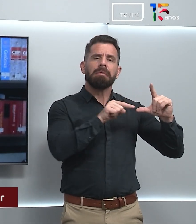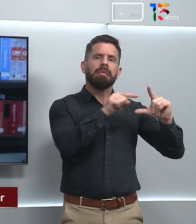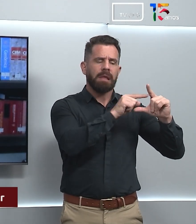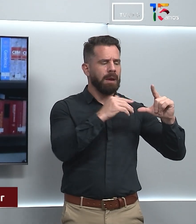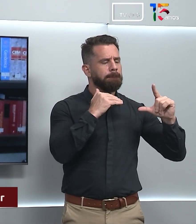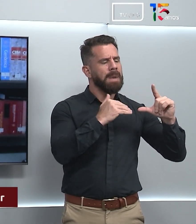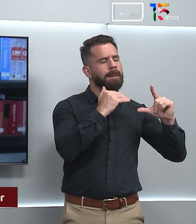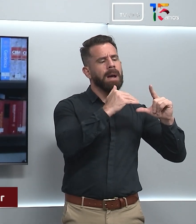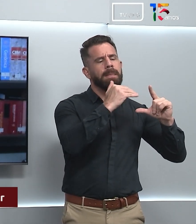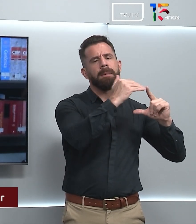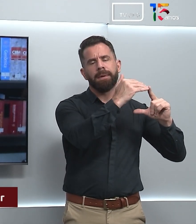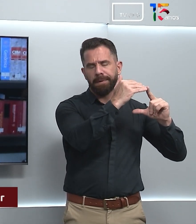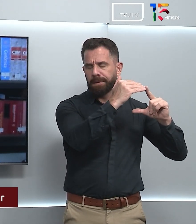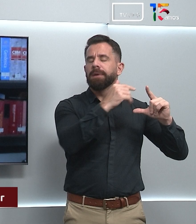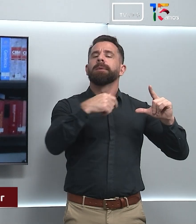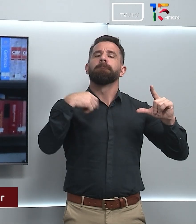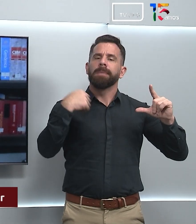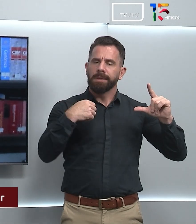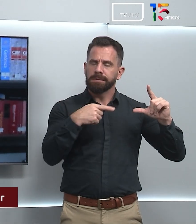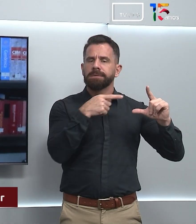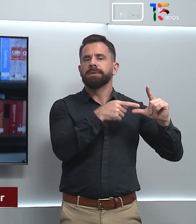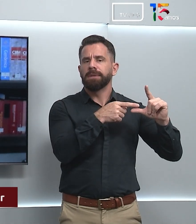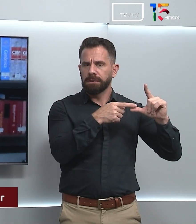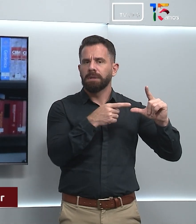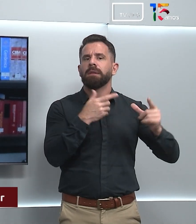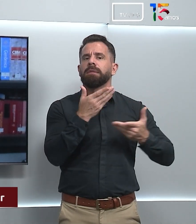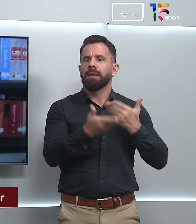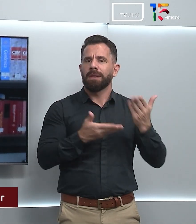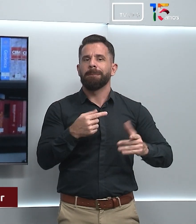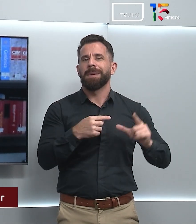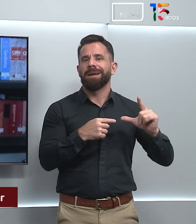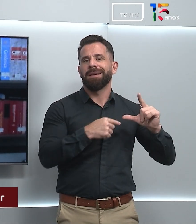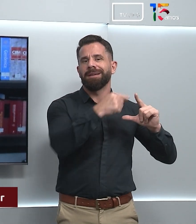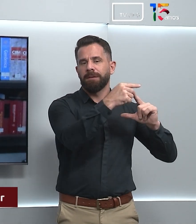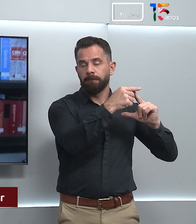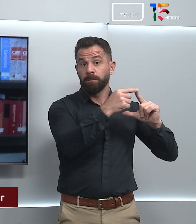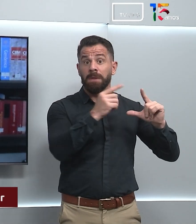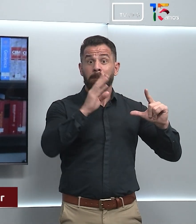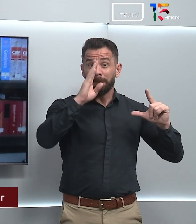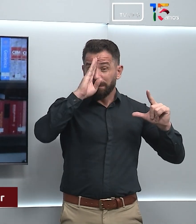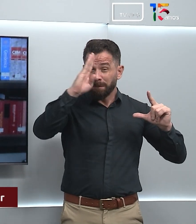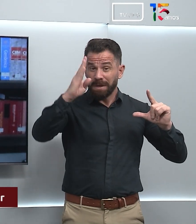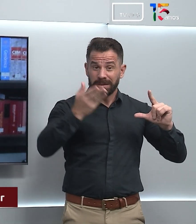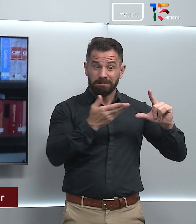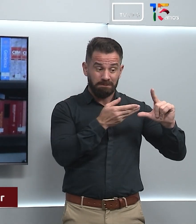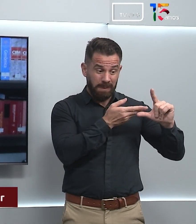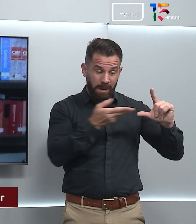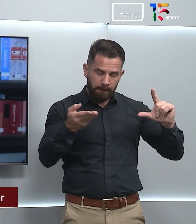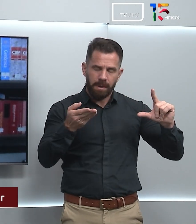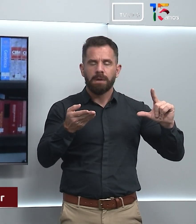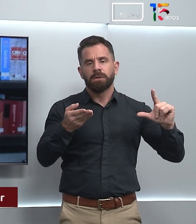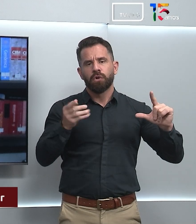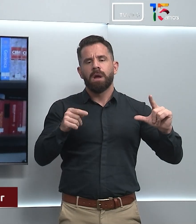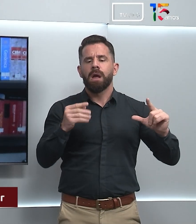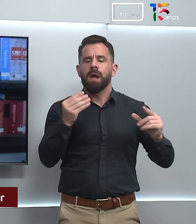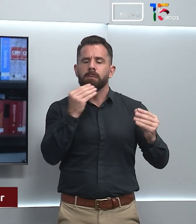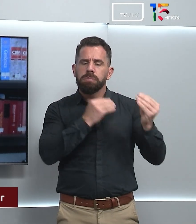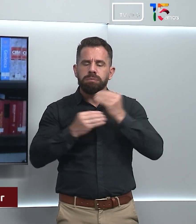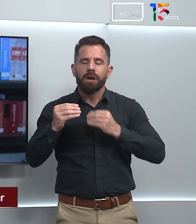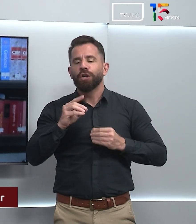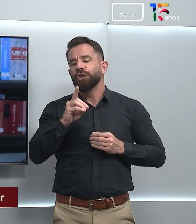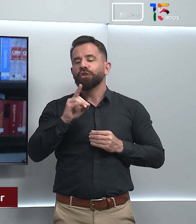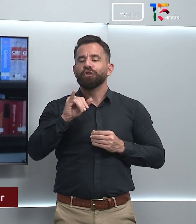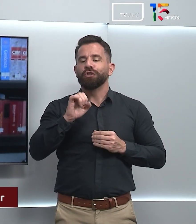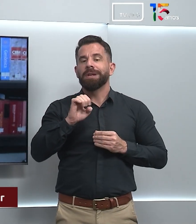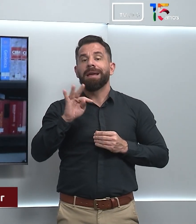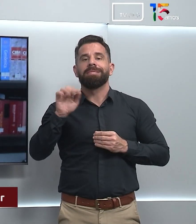que envolver essas diferentes etapas. E a primeira dela, e a mais importante, é lógico, é a dieta, a segunda, a